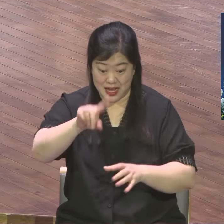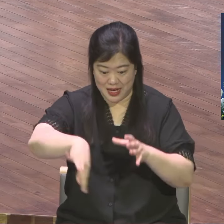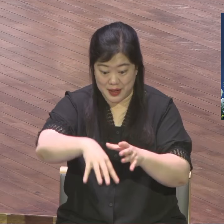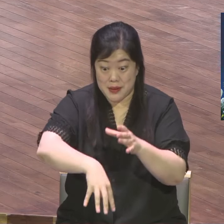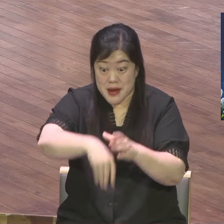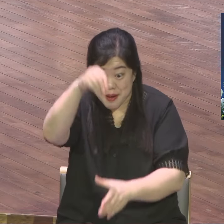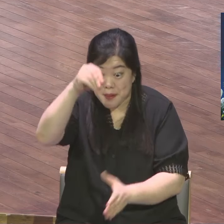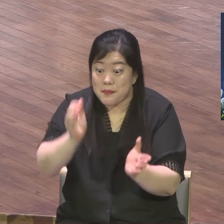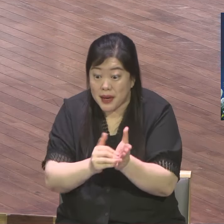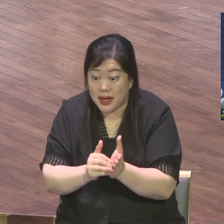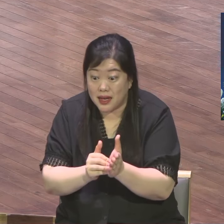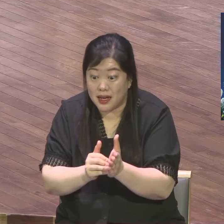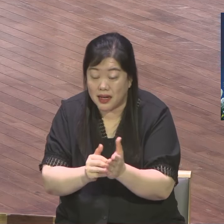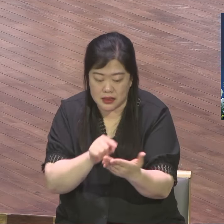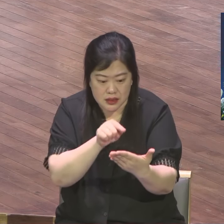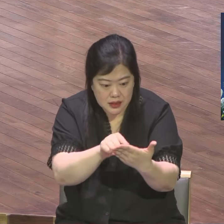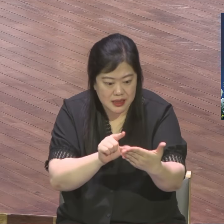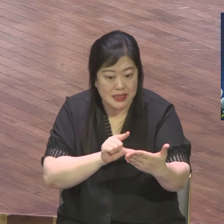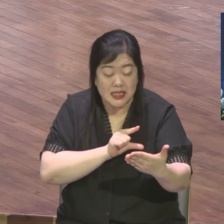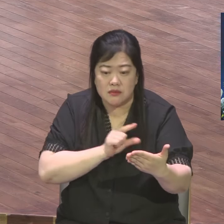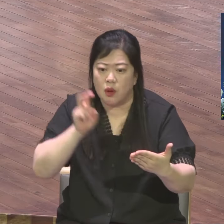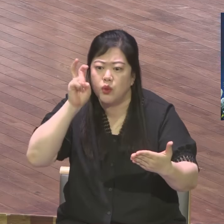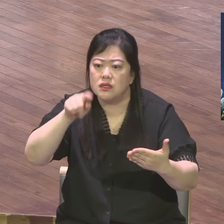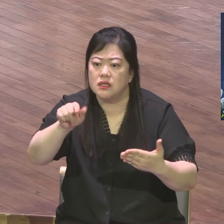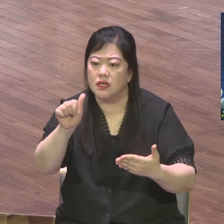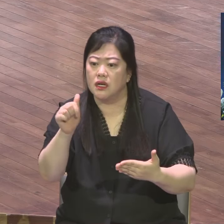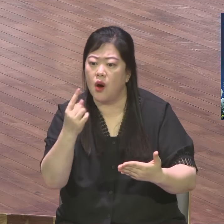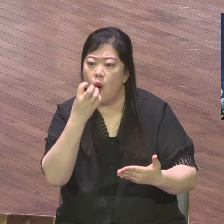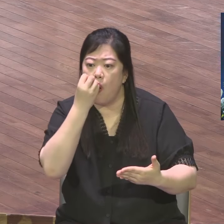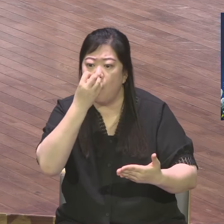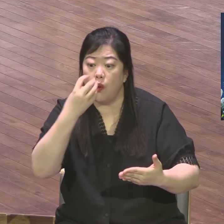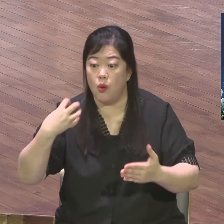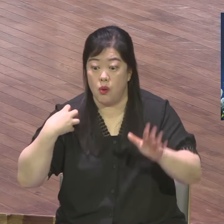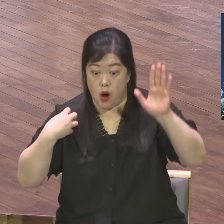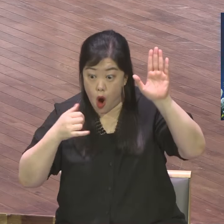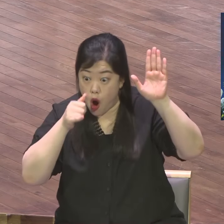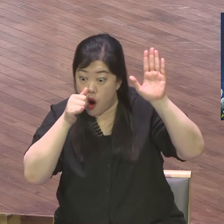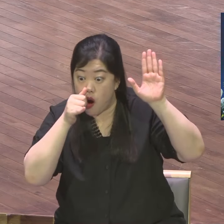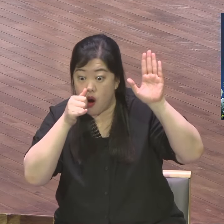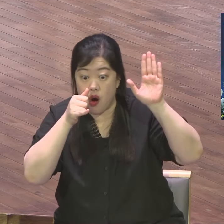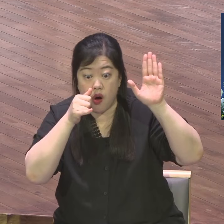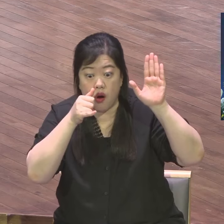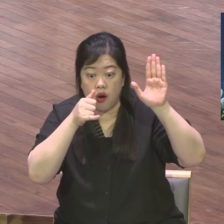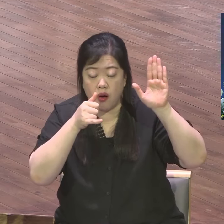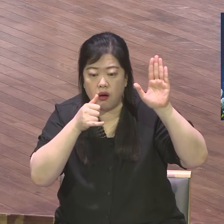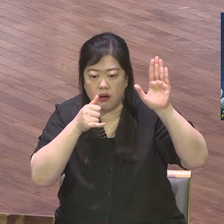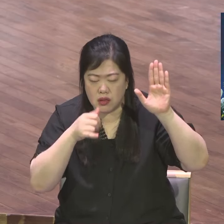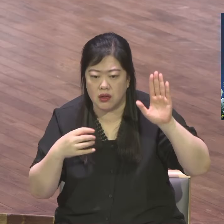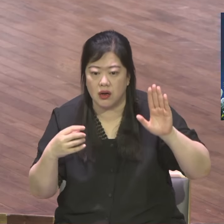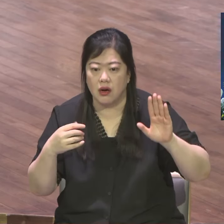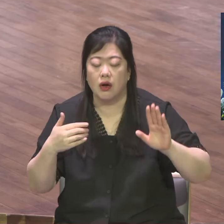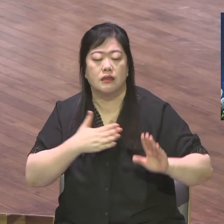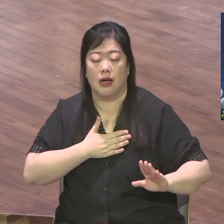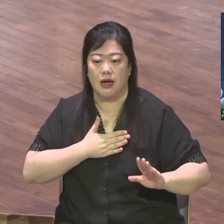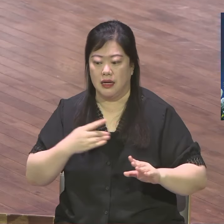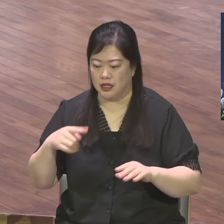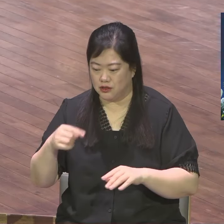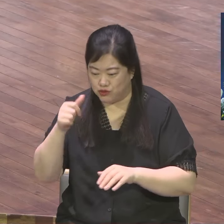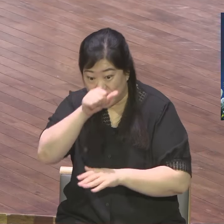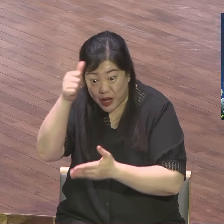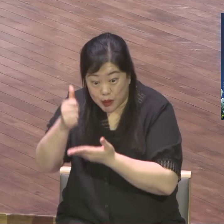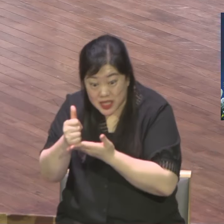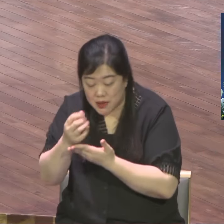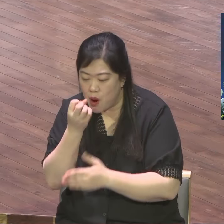뽑았는데 홍콩 뽑은 우리 장로님들 있었어요. 중자들. 나는 뭐 몰랐어요. 홍콩